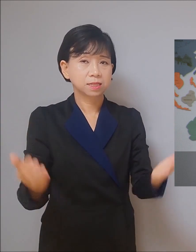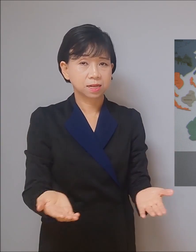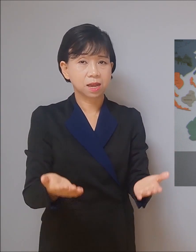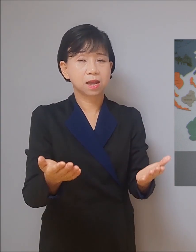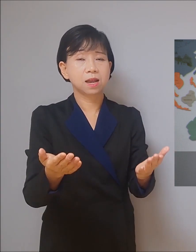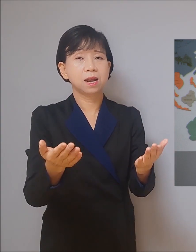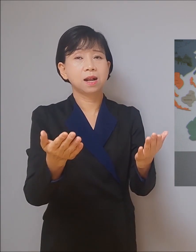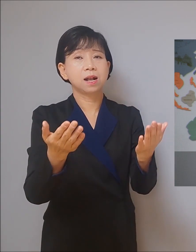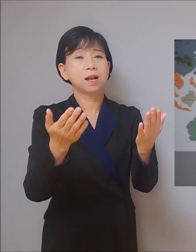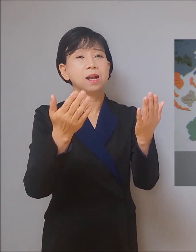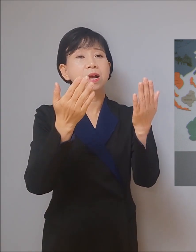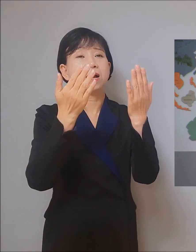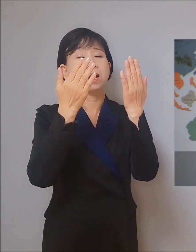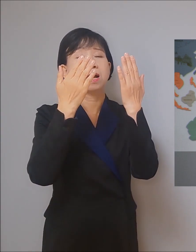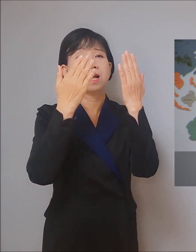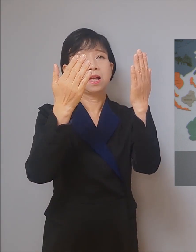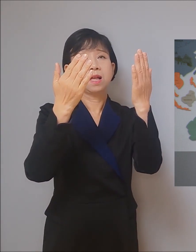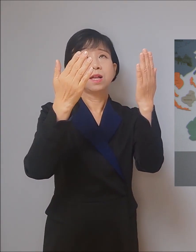찬양하리라.